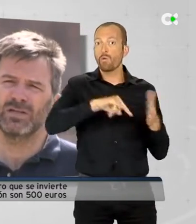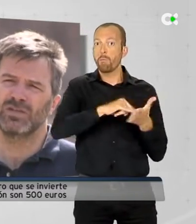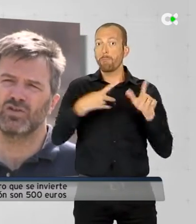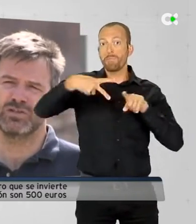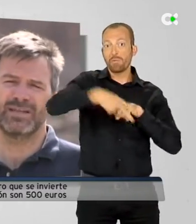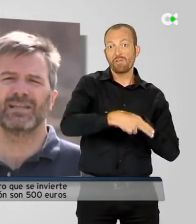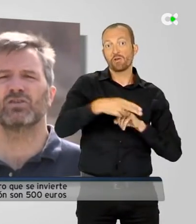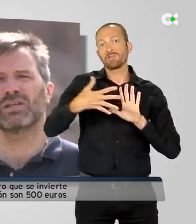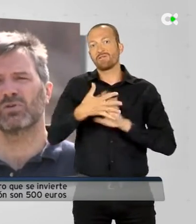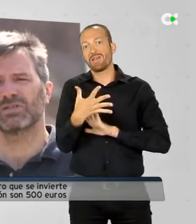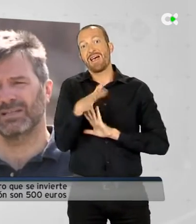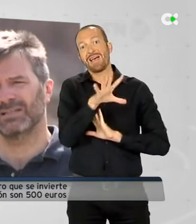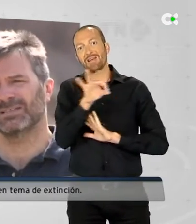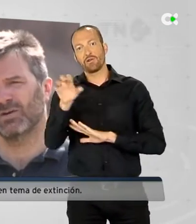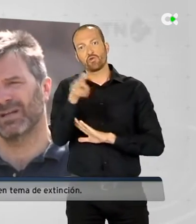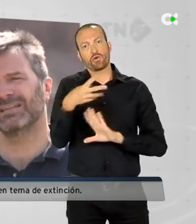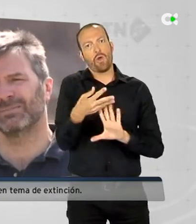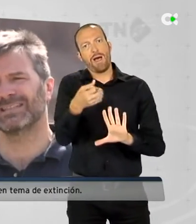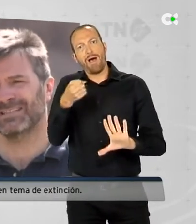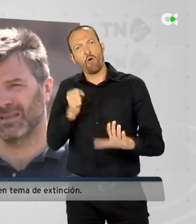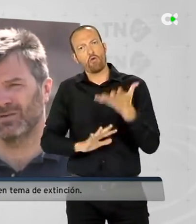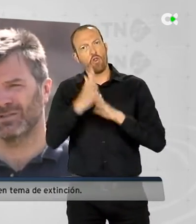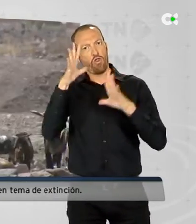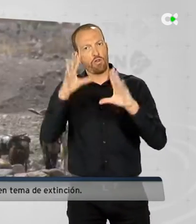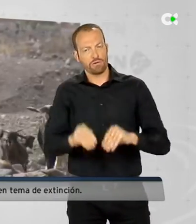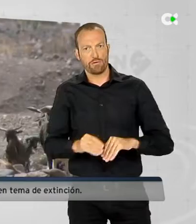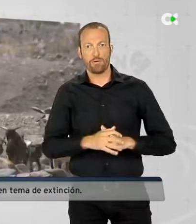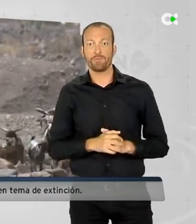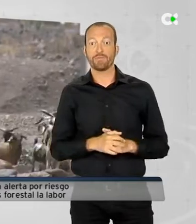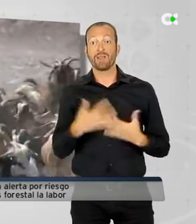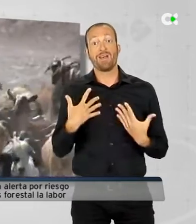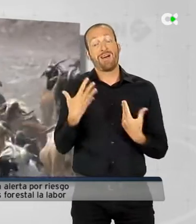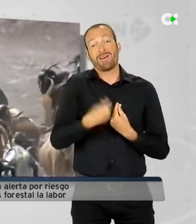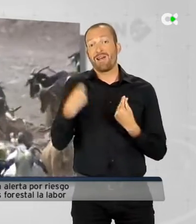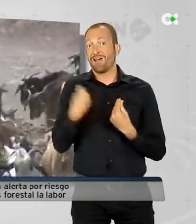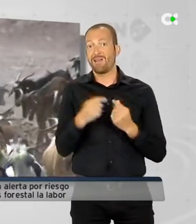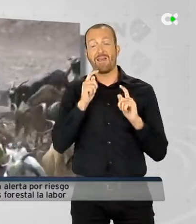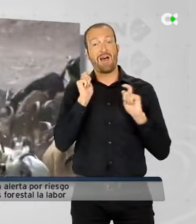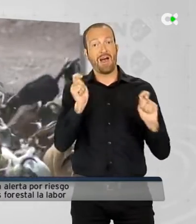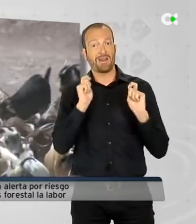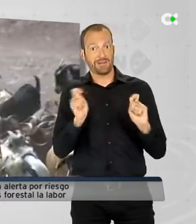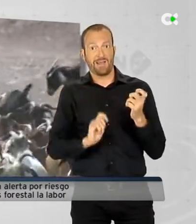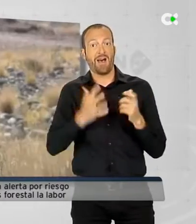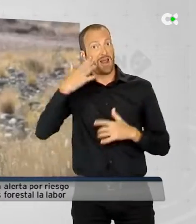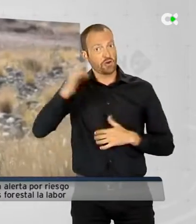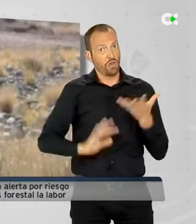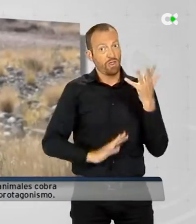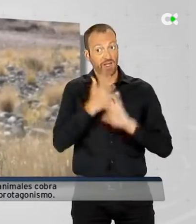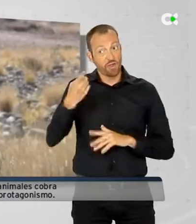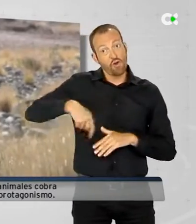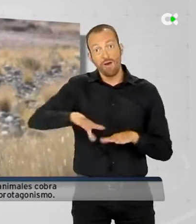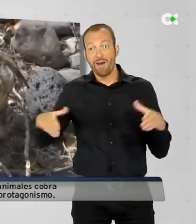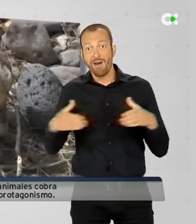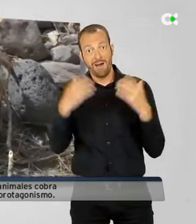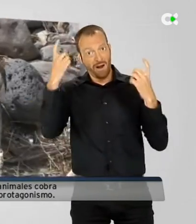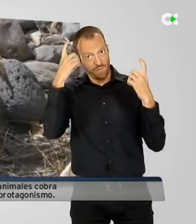prevención, son 500 euros que se ahorran en temas de extinción. Con la isla en alerta por riesgo de incendio forestal, la labor de estos